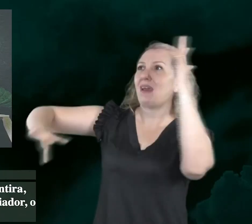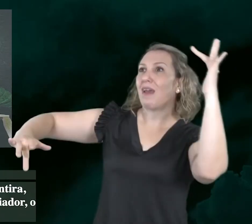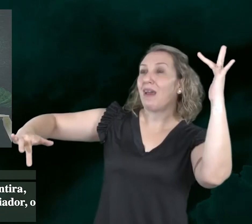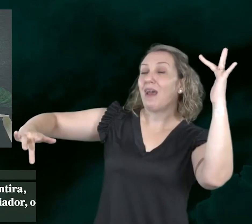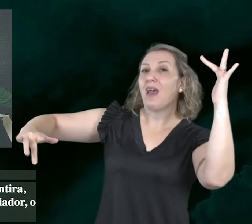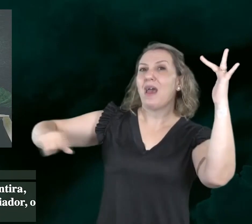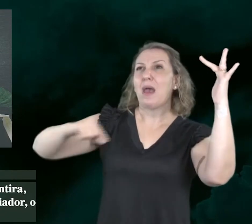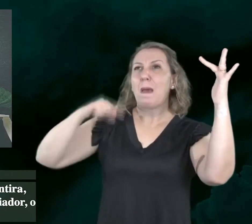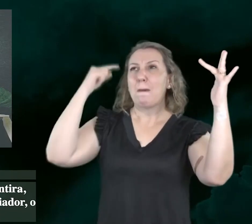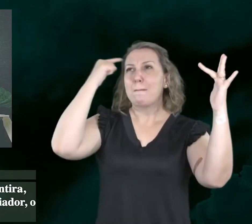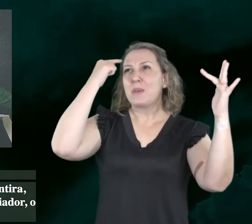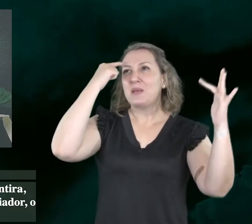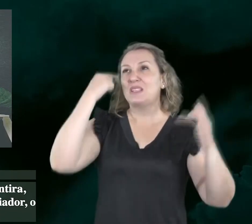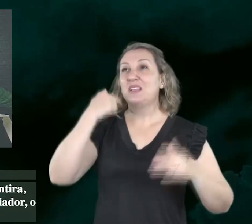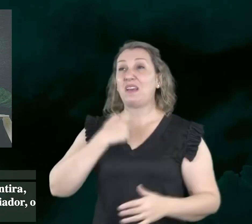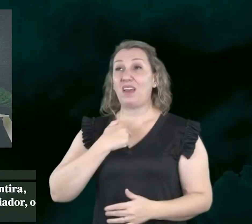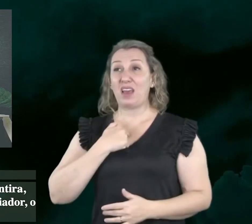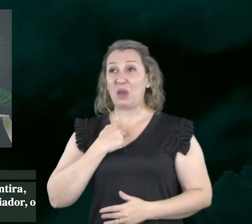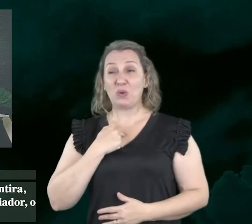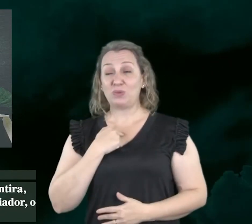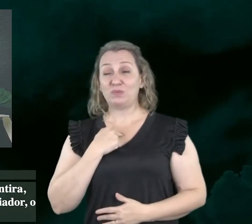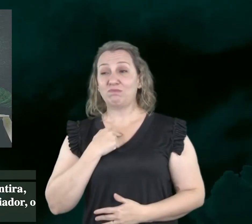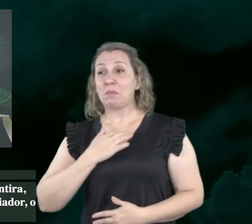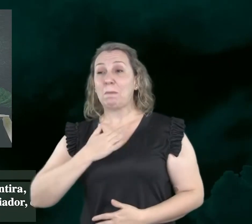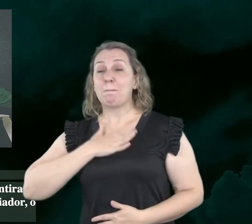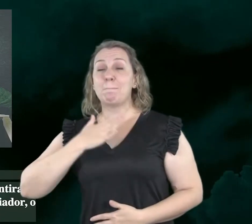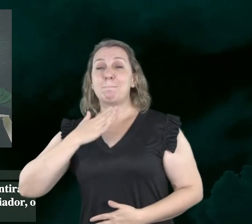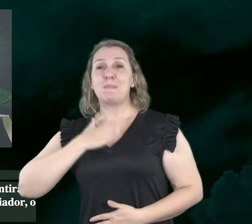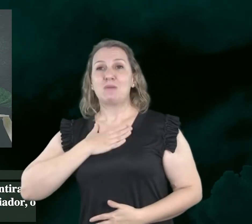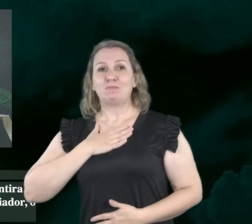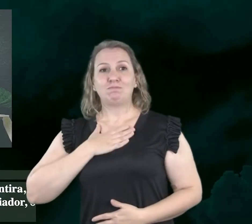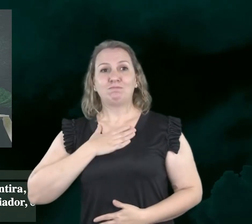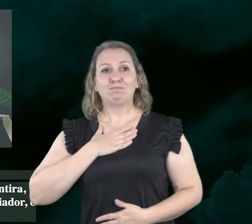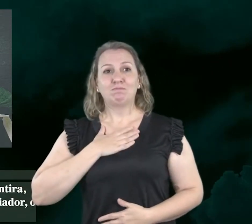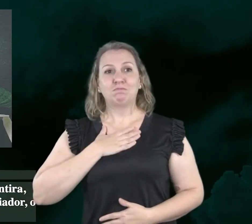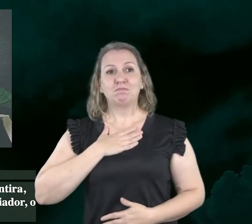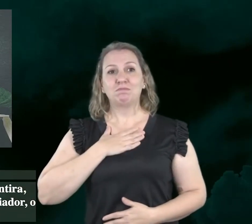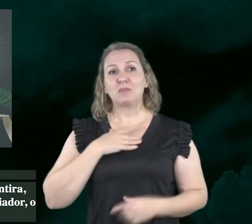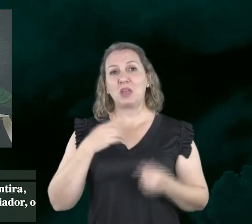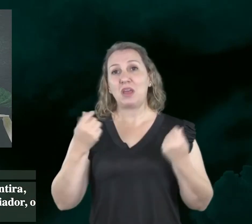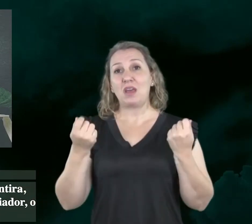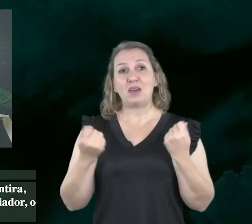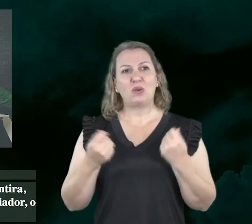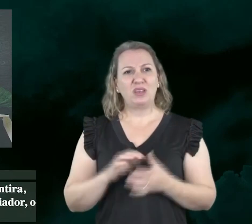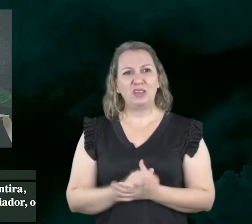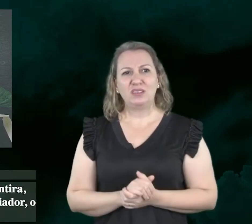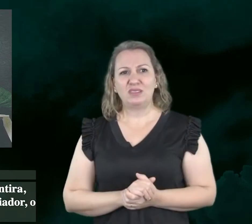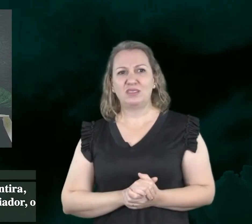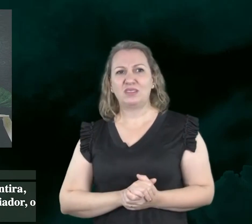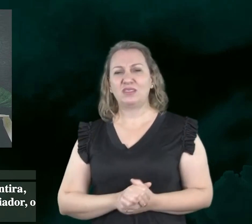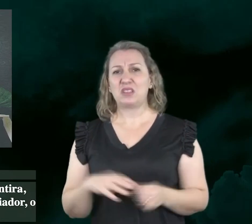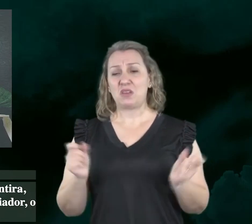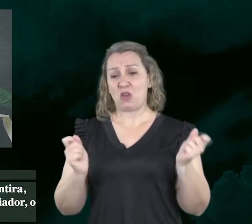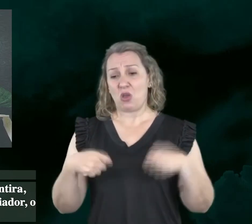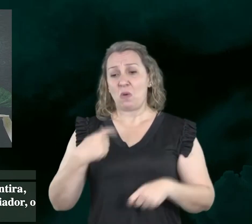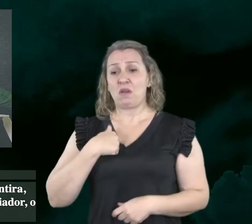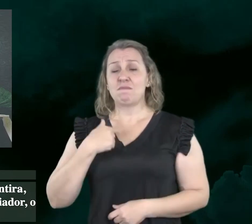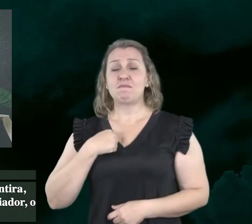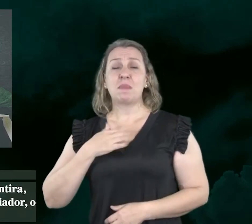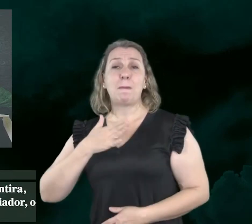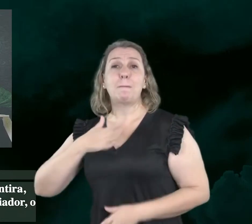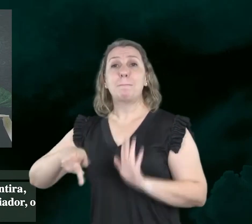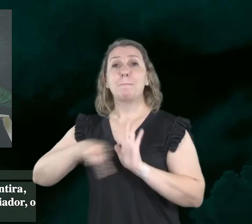verdade ele está conectado a Satanás. Então, eles, o quê? Aqui diz, por isso Deus entregou tais homens à